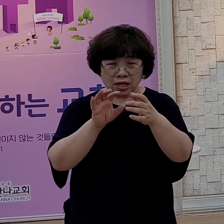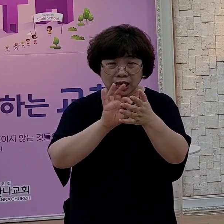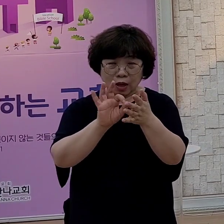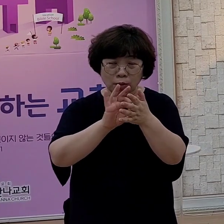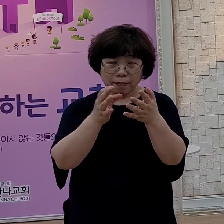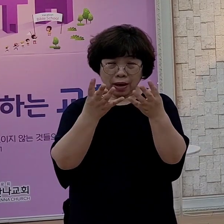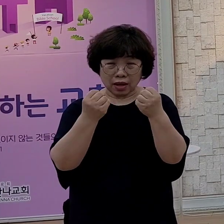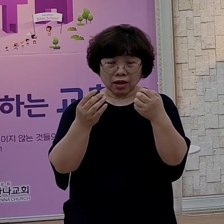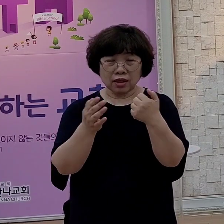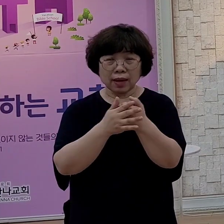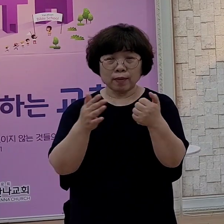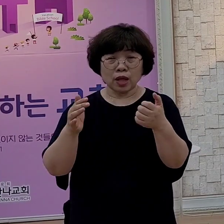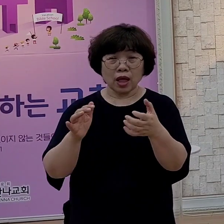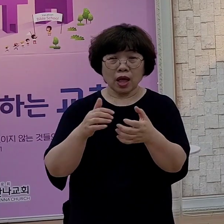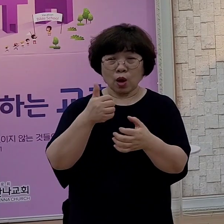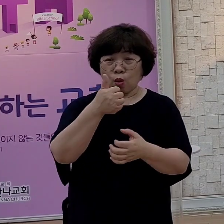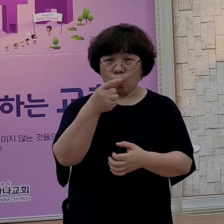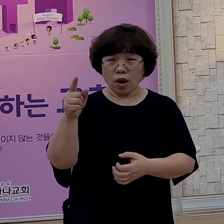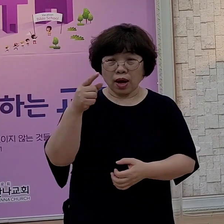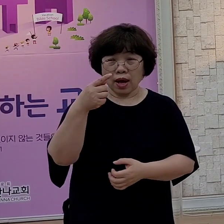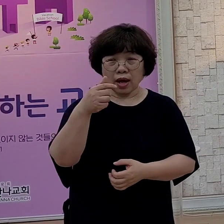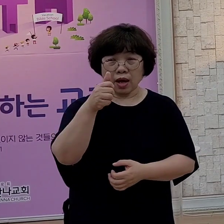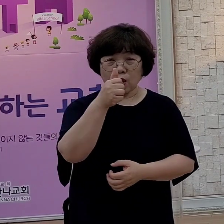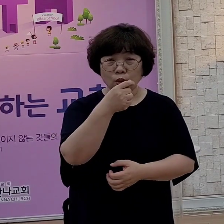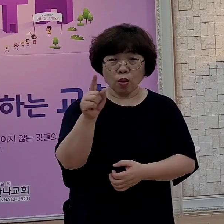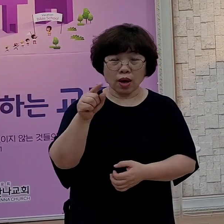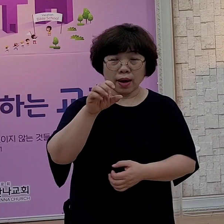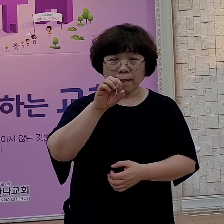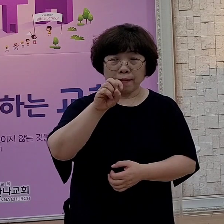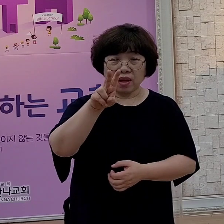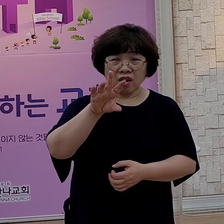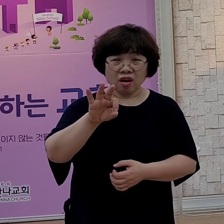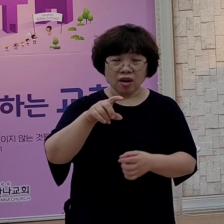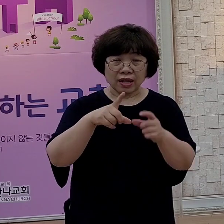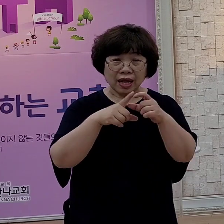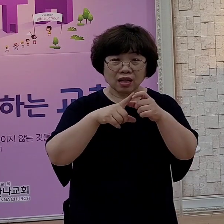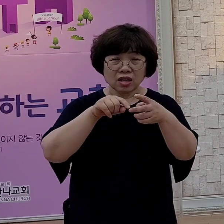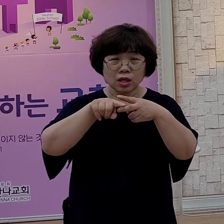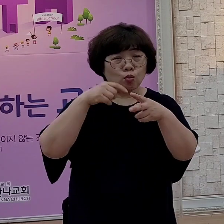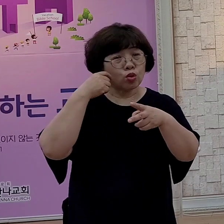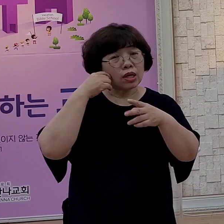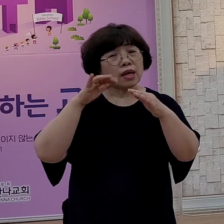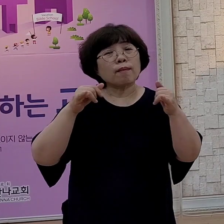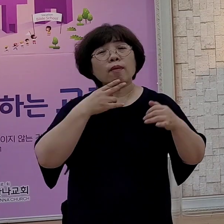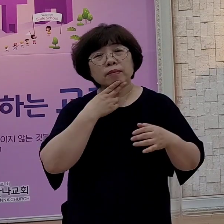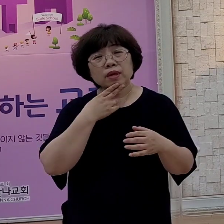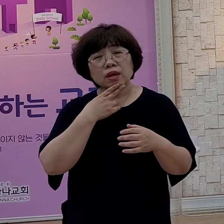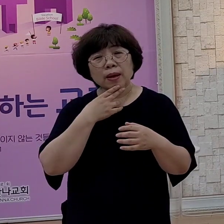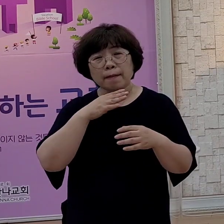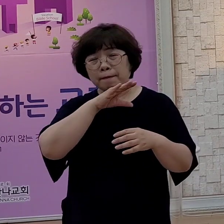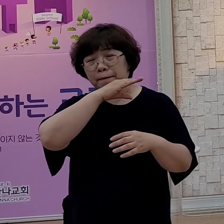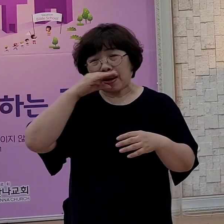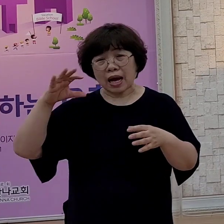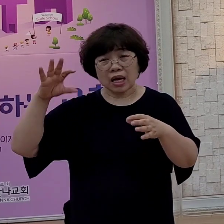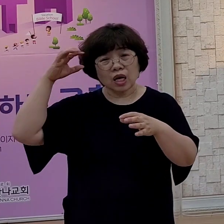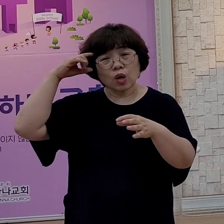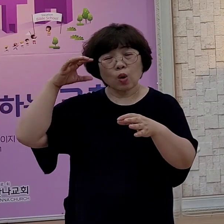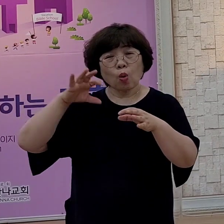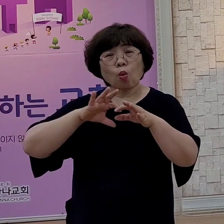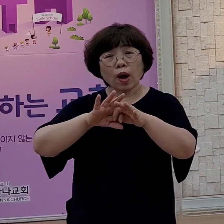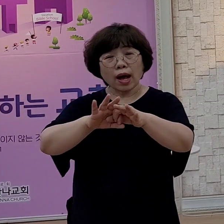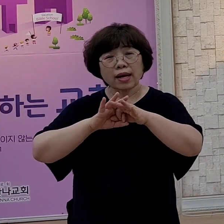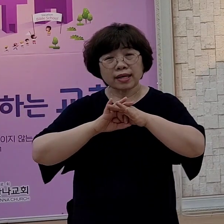화평에 대해서 잘 모르는 분은, 이해가 안 되는 분은 안 계시겠죠. 올바른 관계와